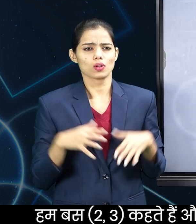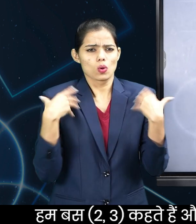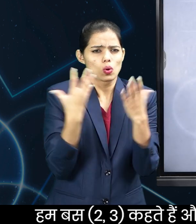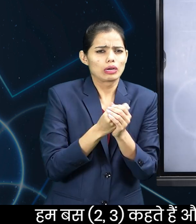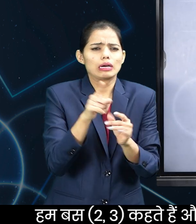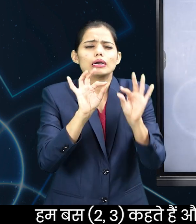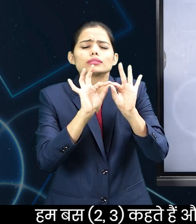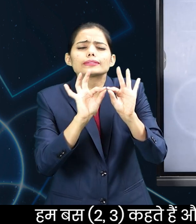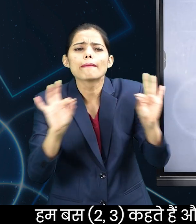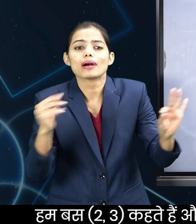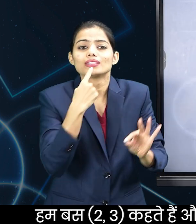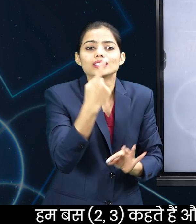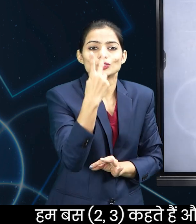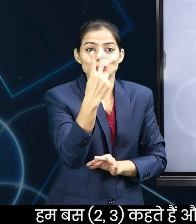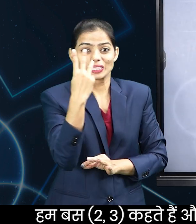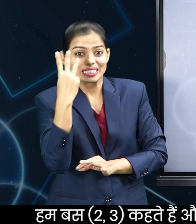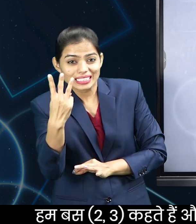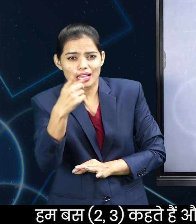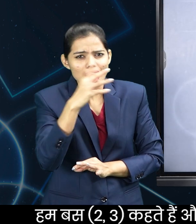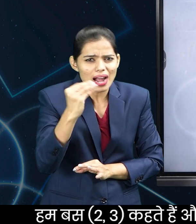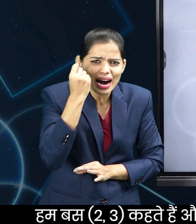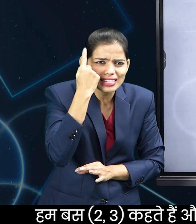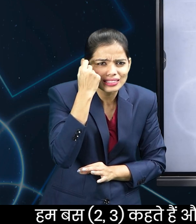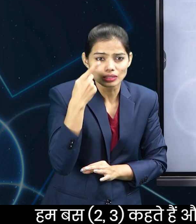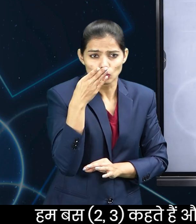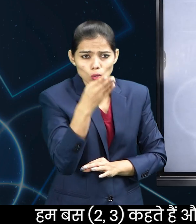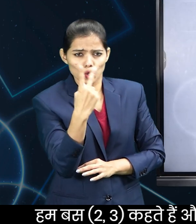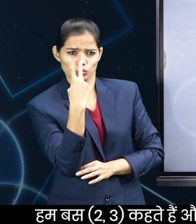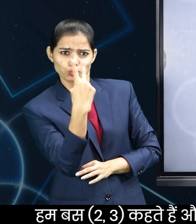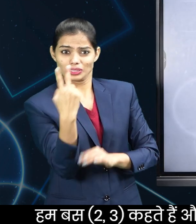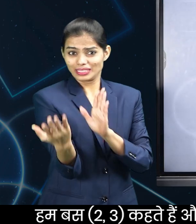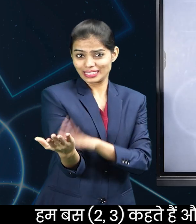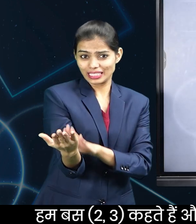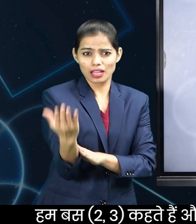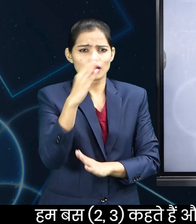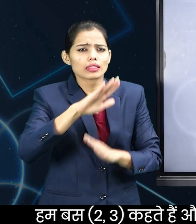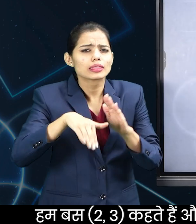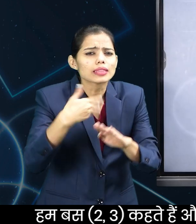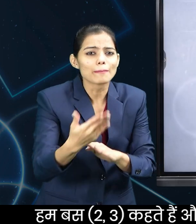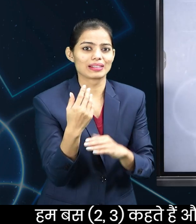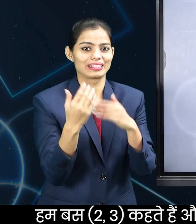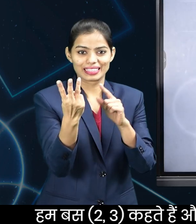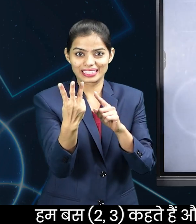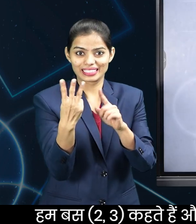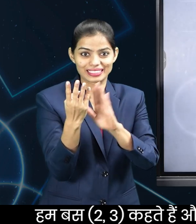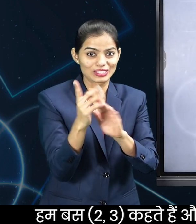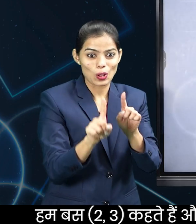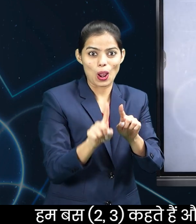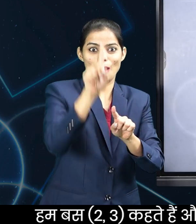हम बस 2, 3 कहते हैं और इसे दो दाईं और फिर तीन ऊपर के